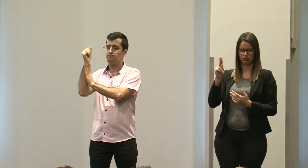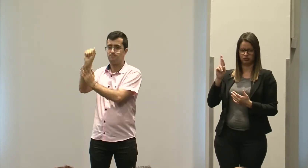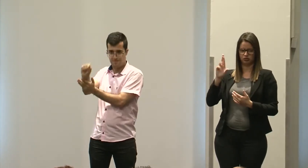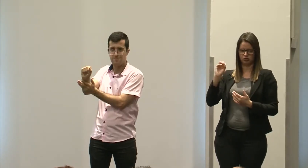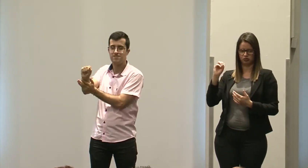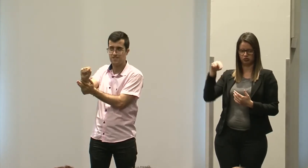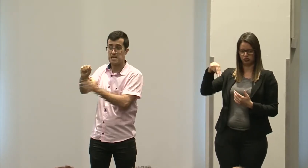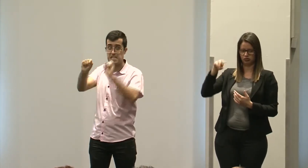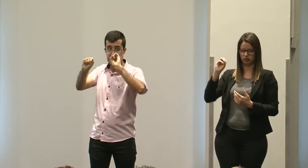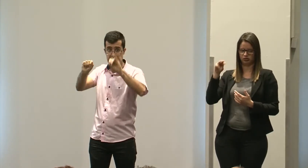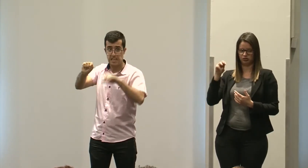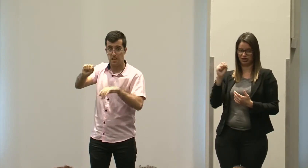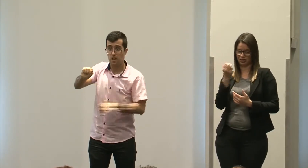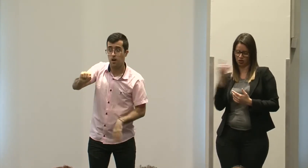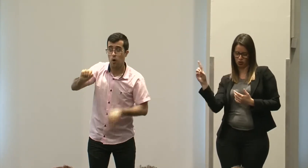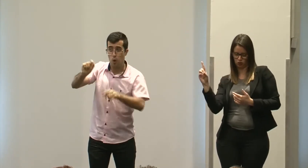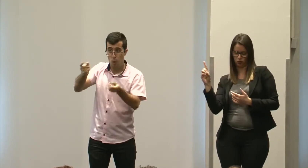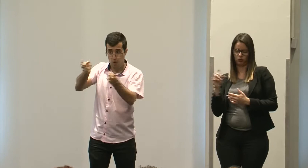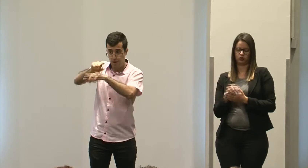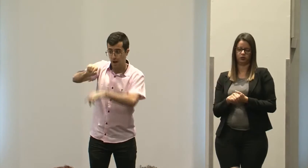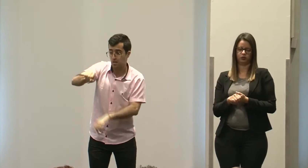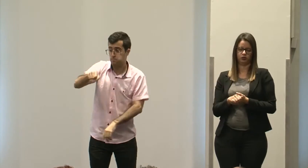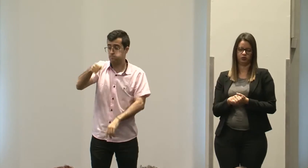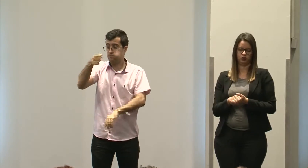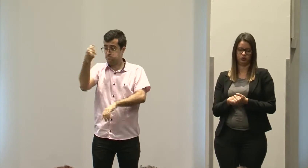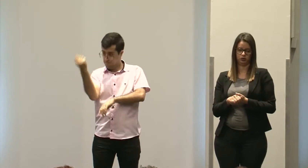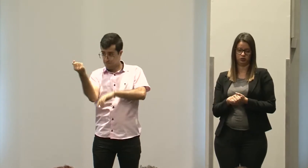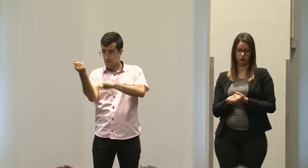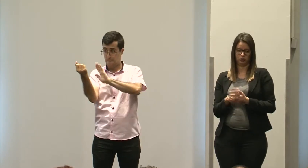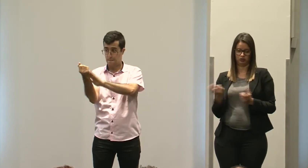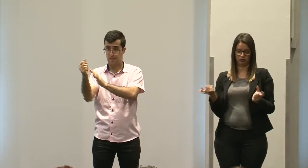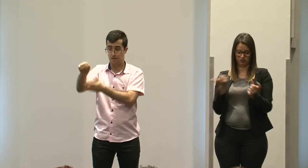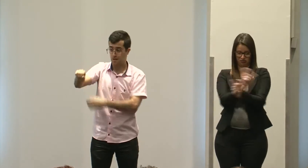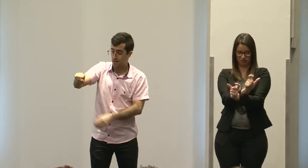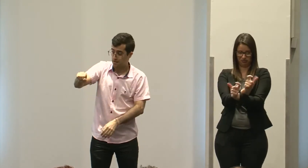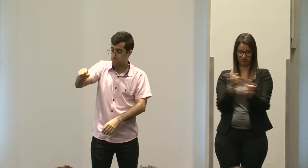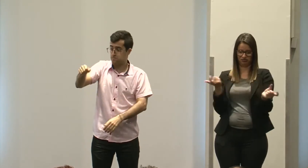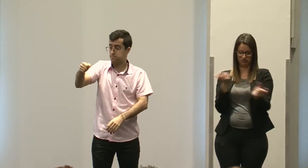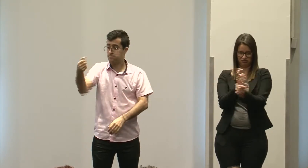Onde há uma pronação.